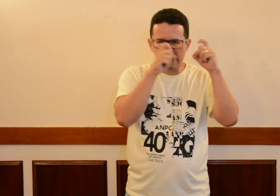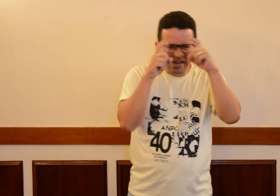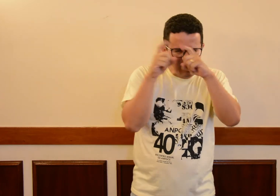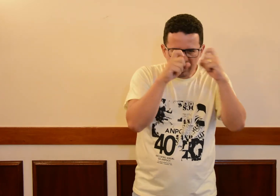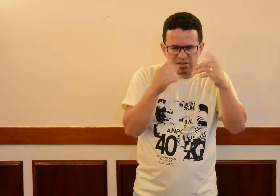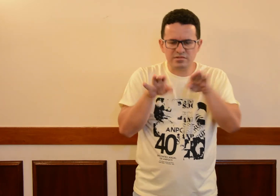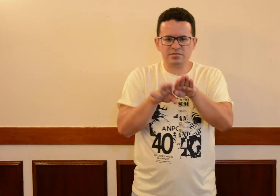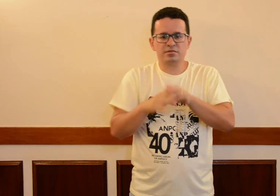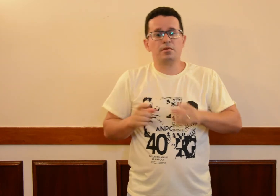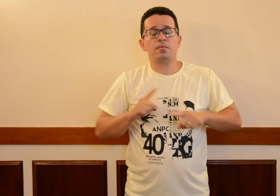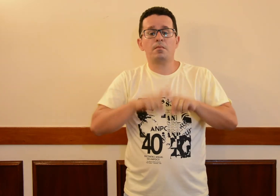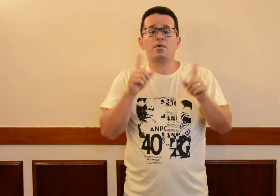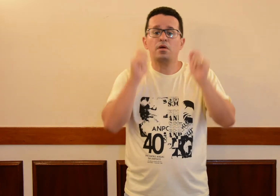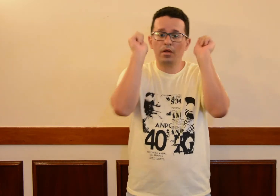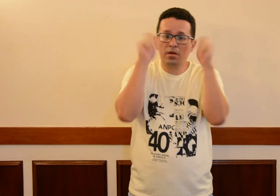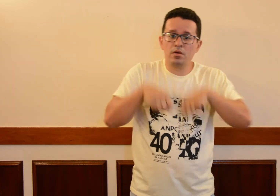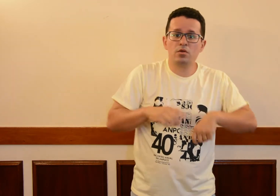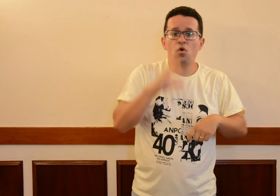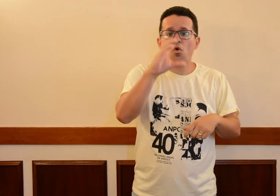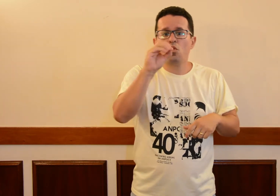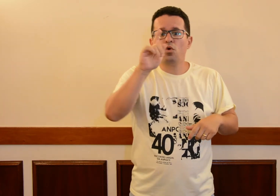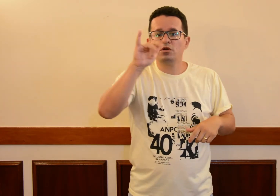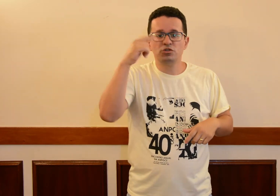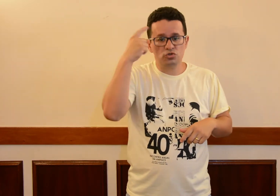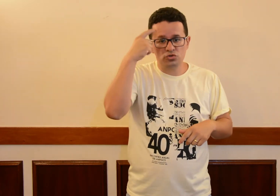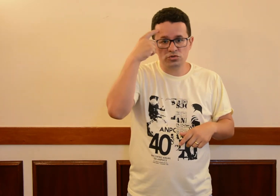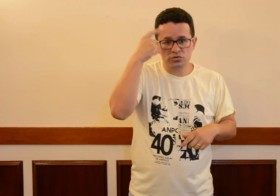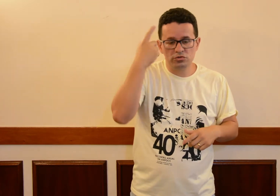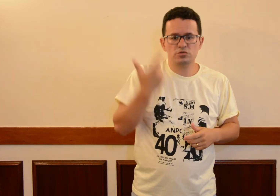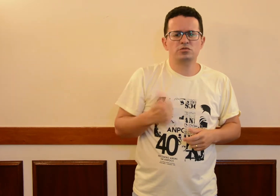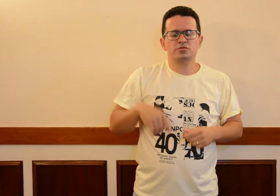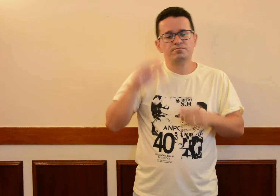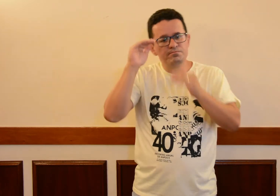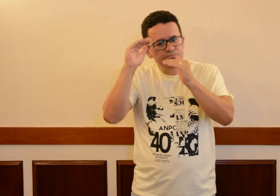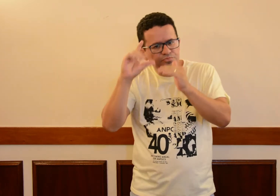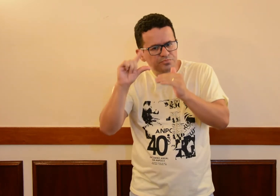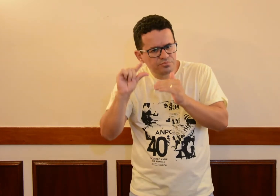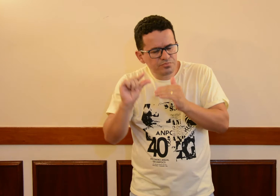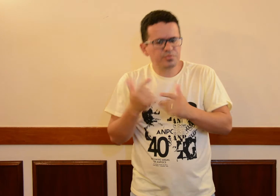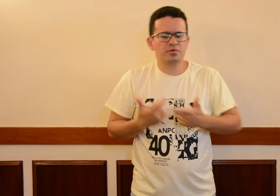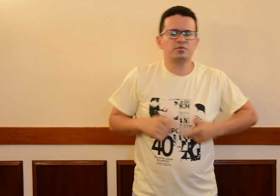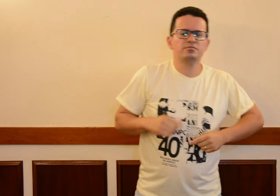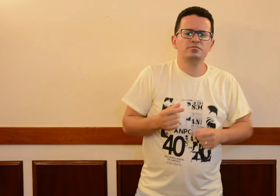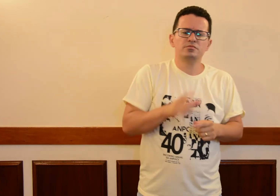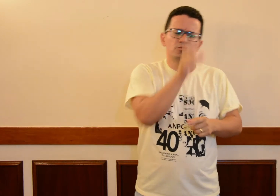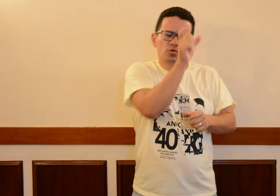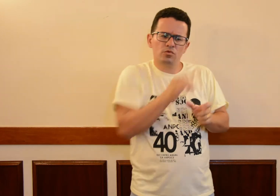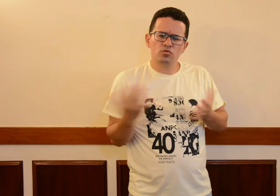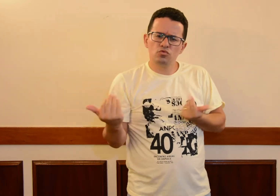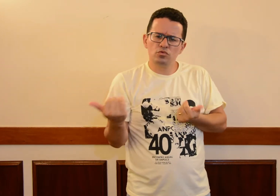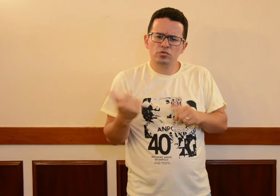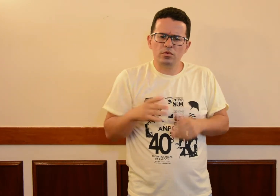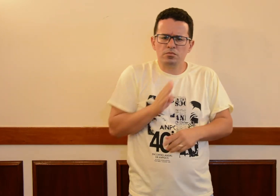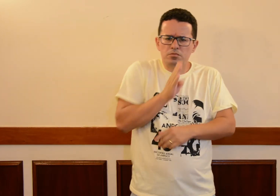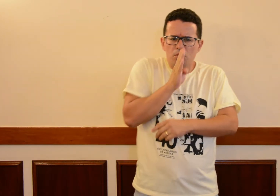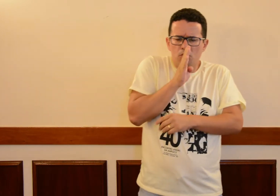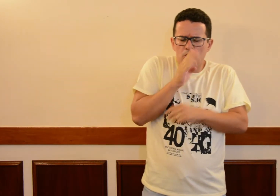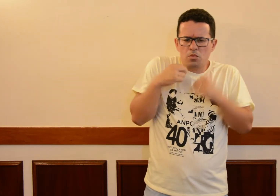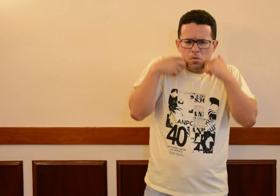capacidade cognitiva abaixo da média para a idade cronológica. Era o típico menino embotado, com leve alteração